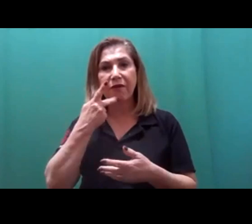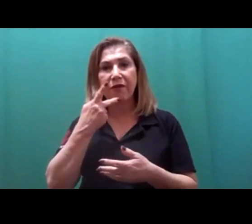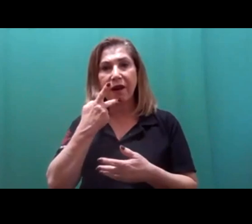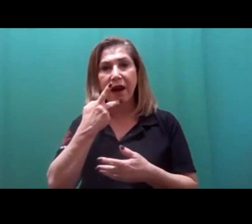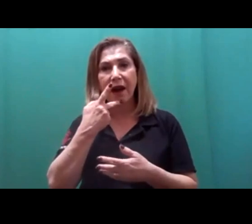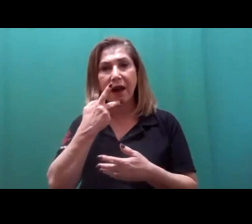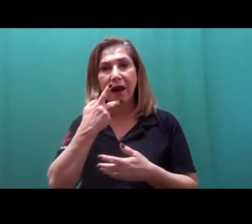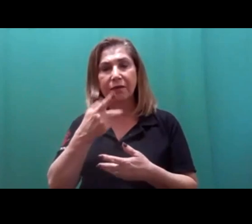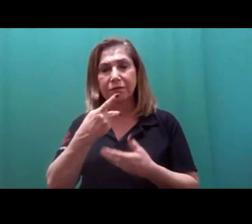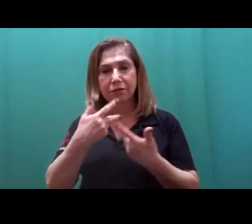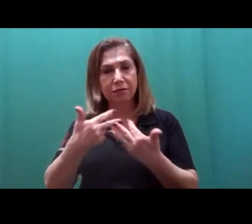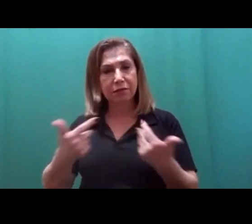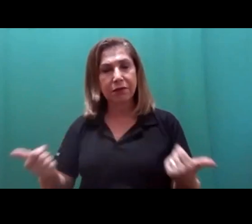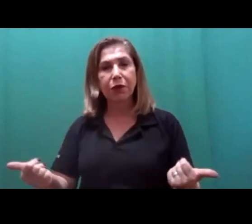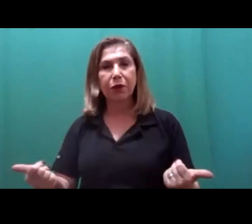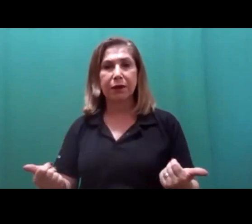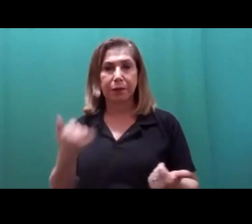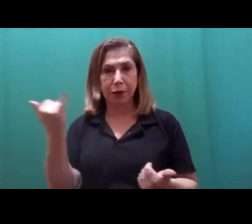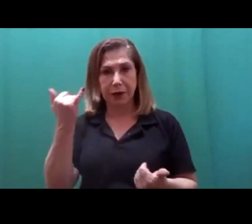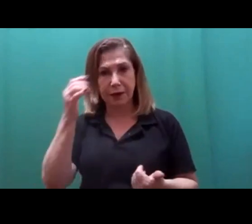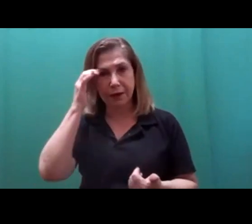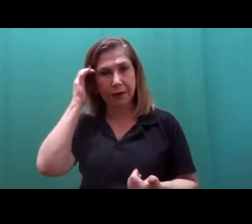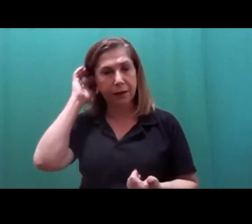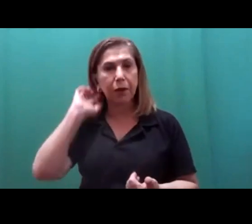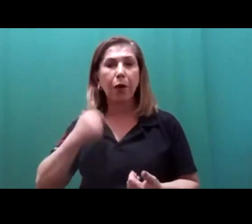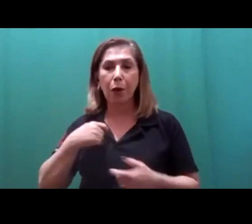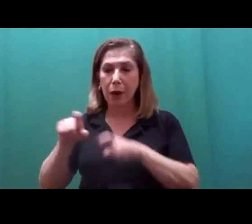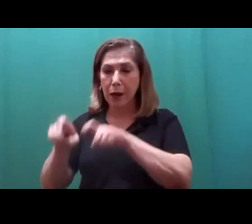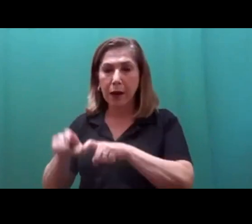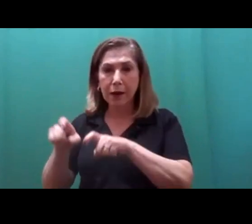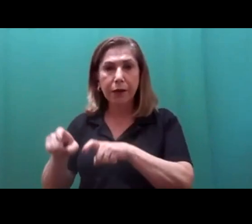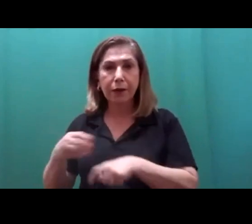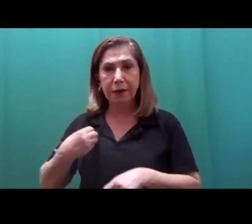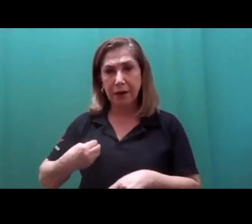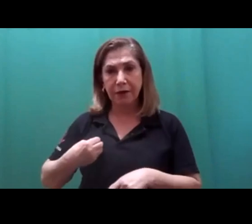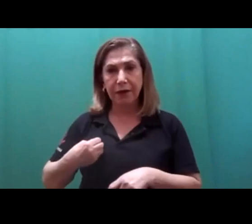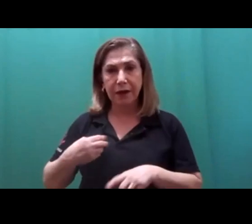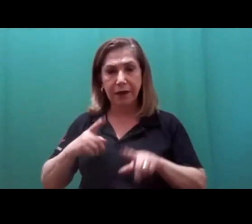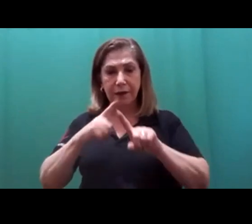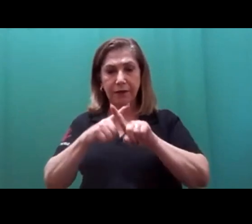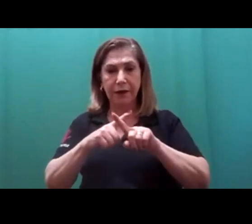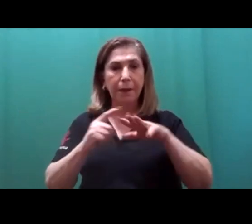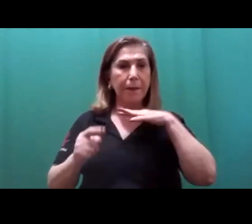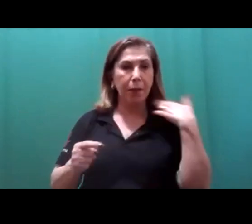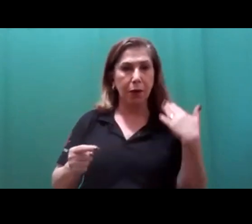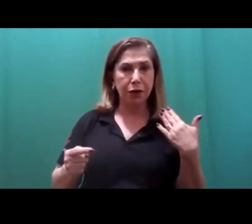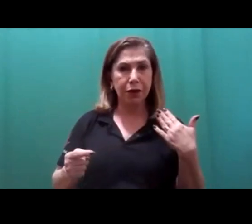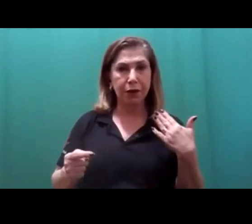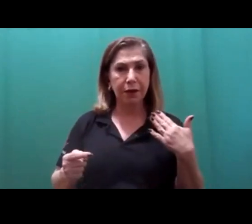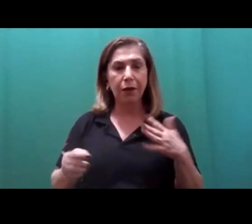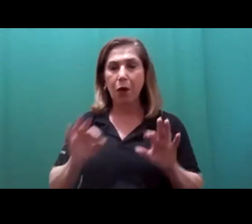tanto na sua fala. O embate da agricultura da vida versus a agricultura da morte. Uma excelente